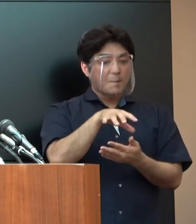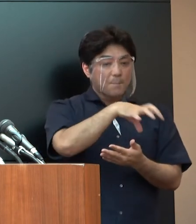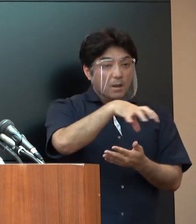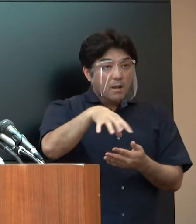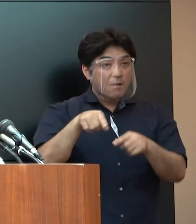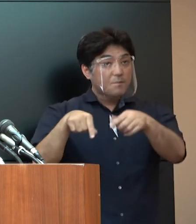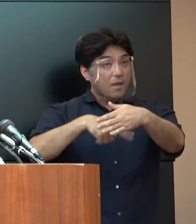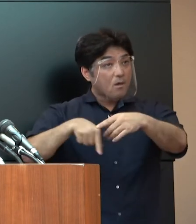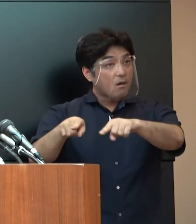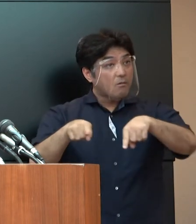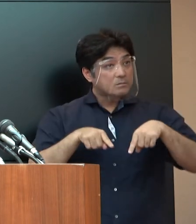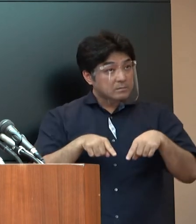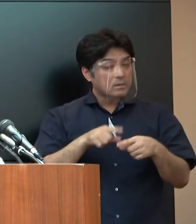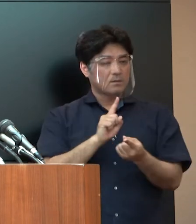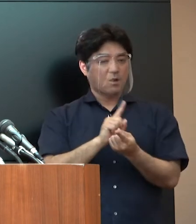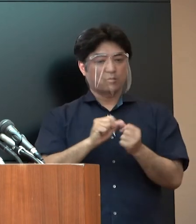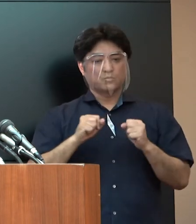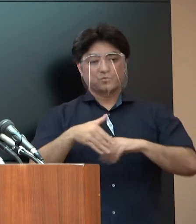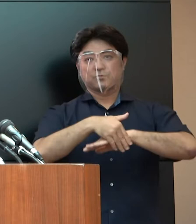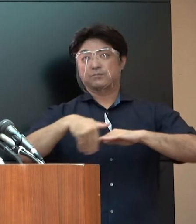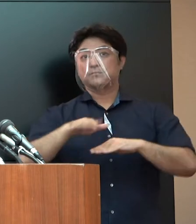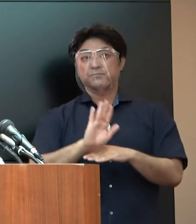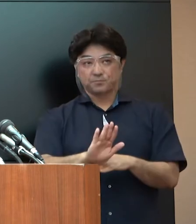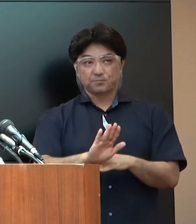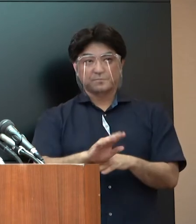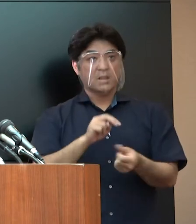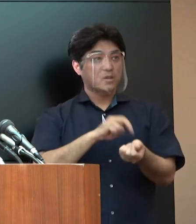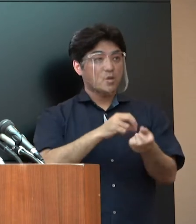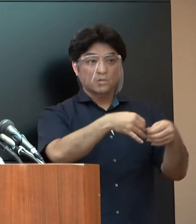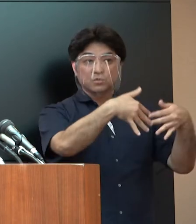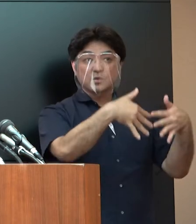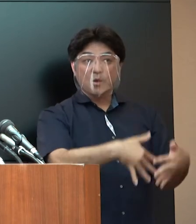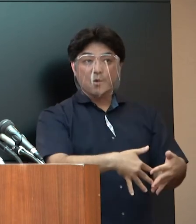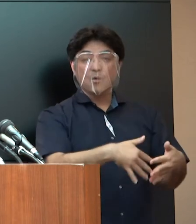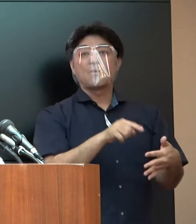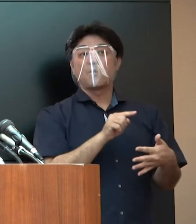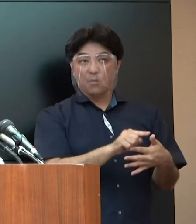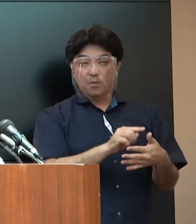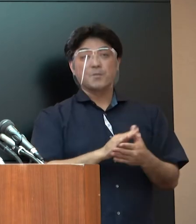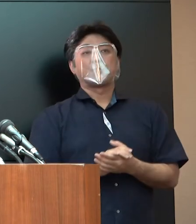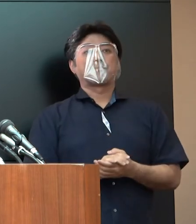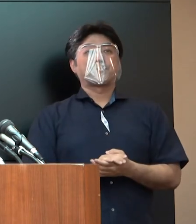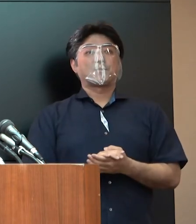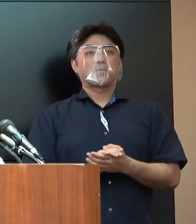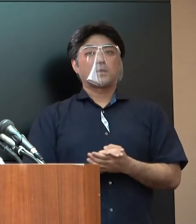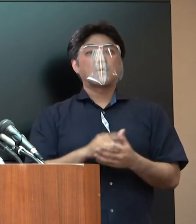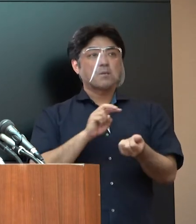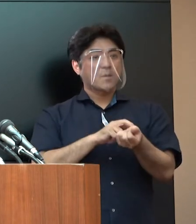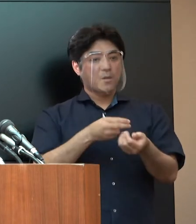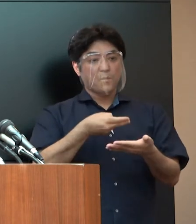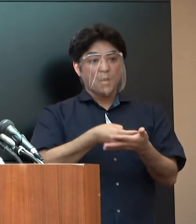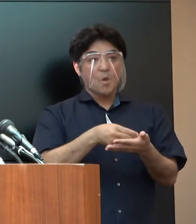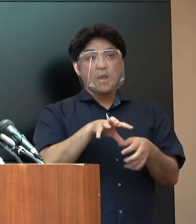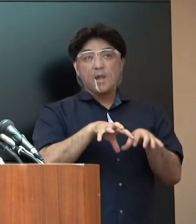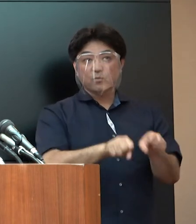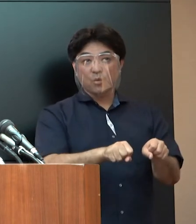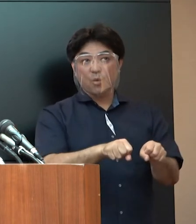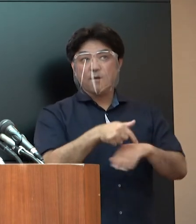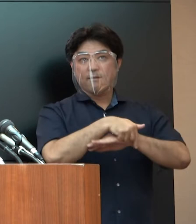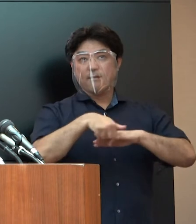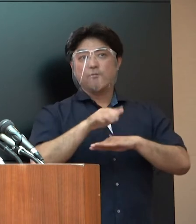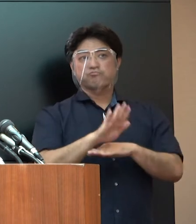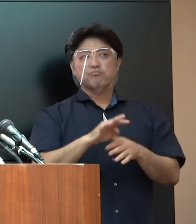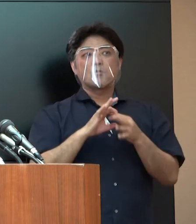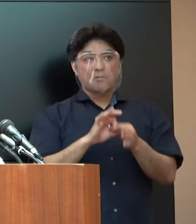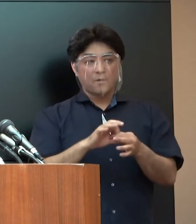じた対応を求めてまいります。医療提供体制については病床確保計画に基づき